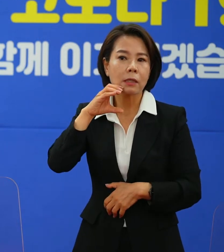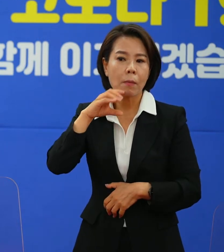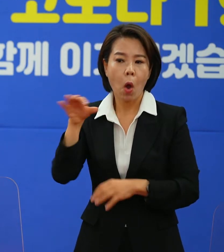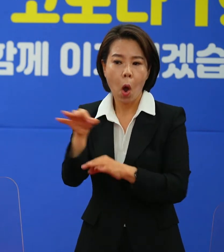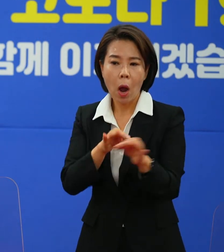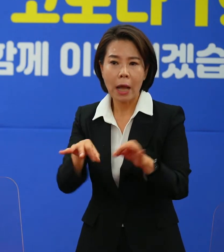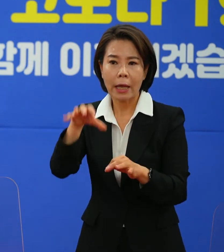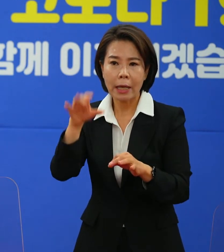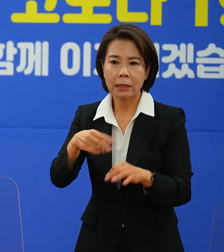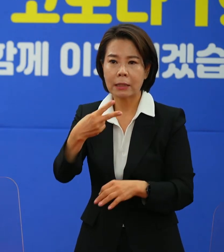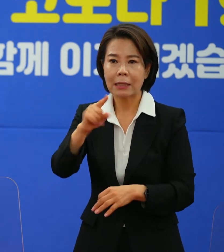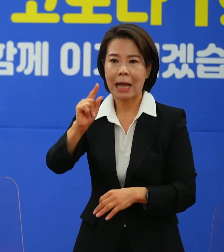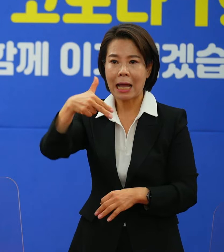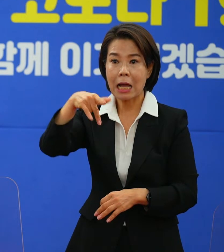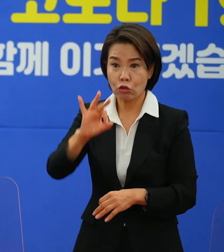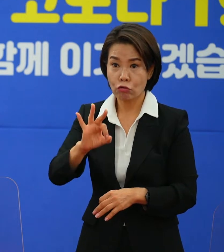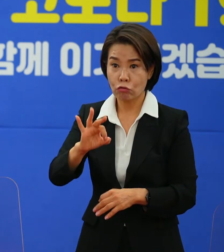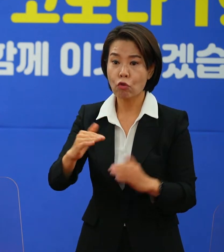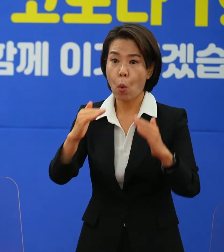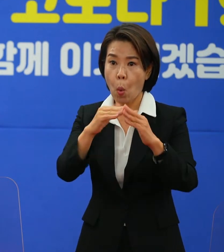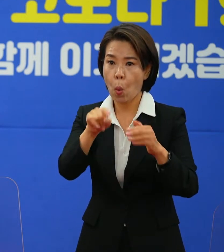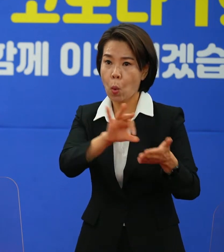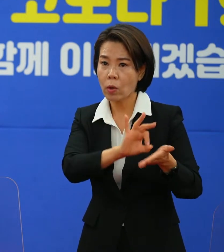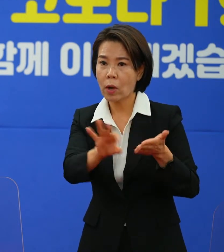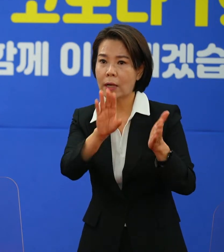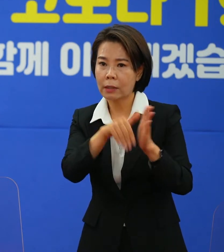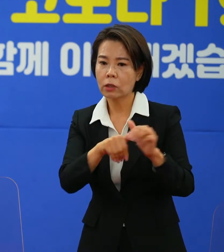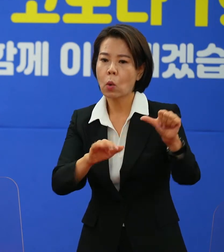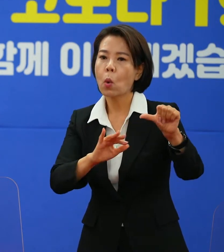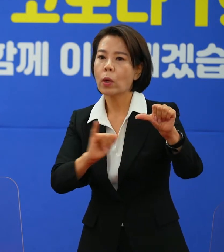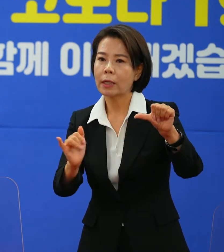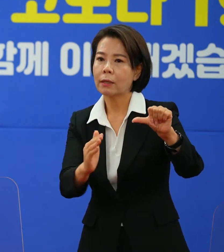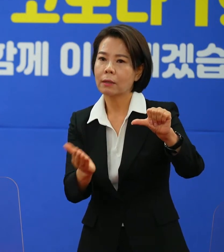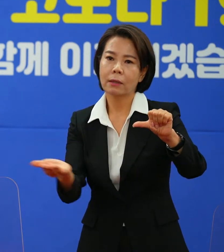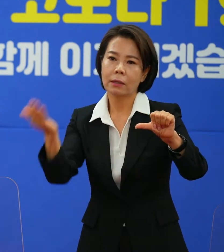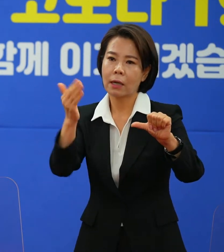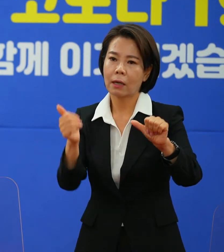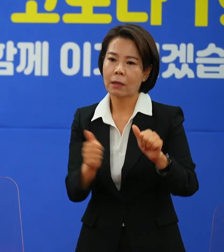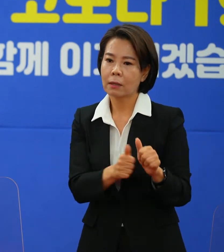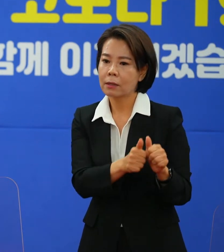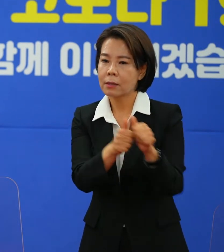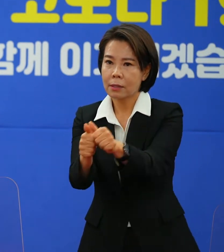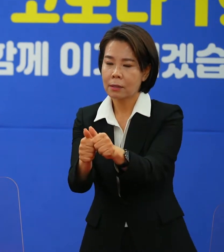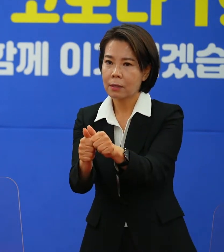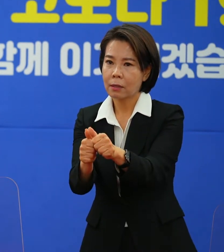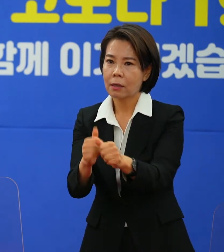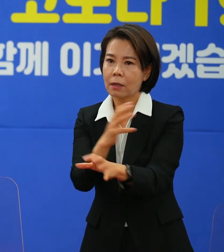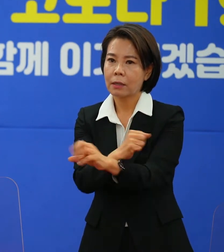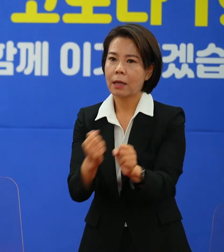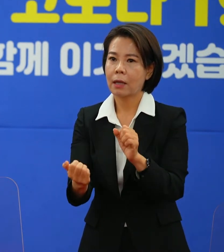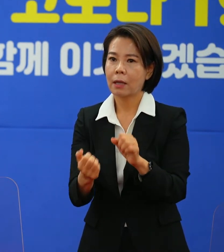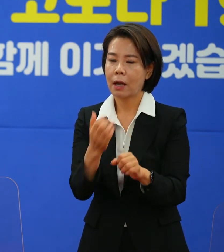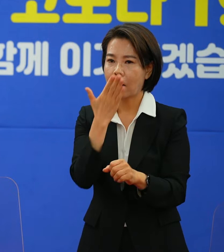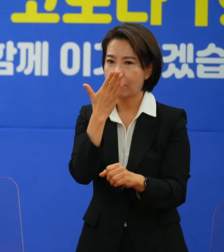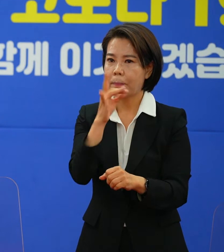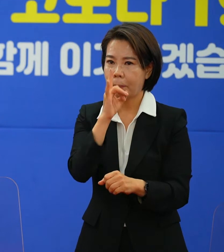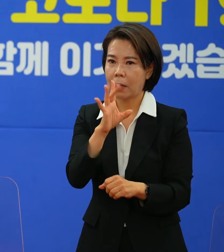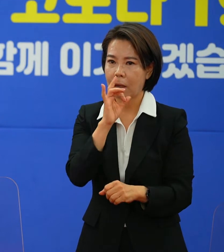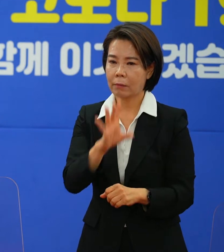등 다중이용시설을 이용할 때에도 5인 이상은 동반 입장 및 예약을 할 수가